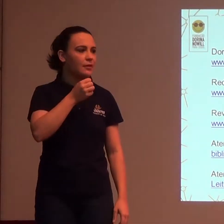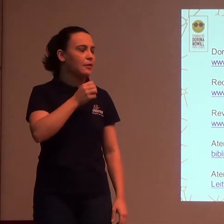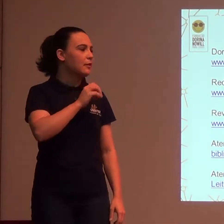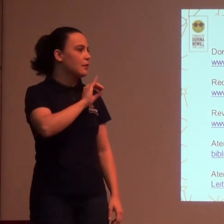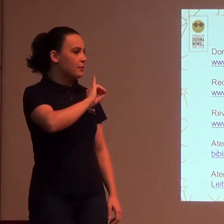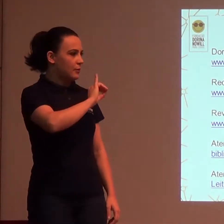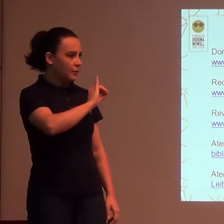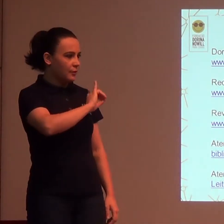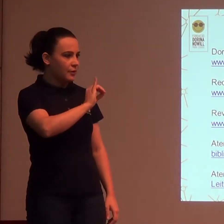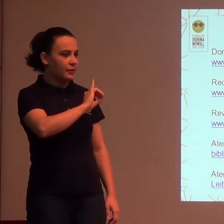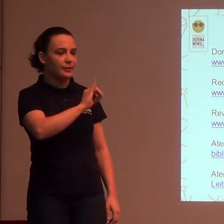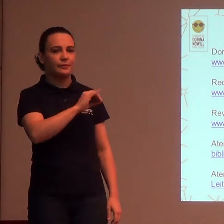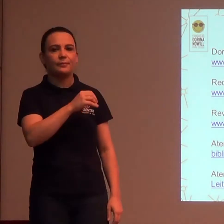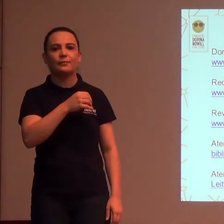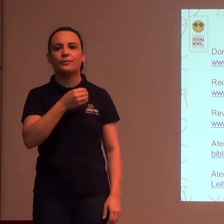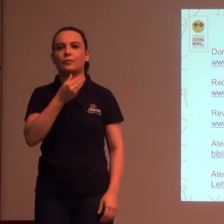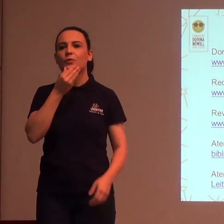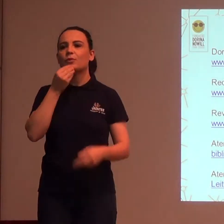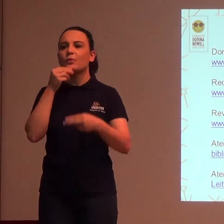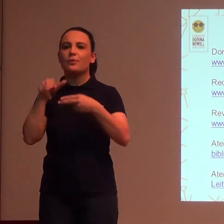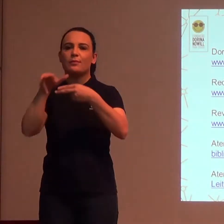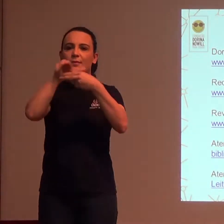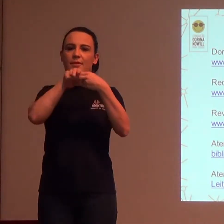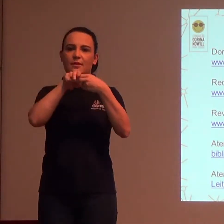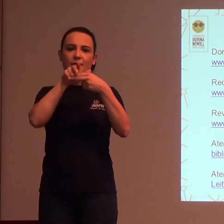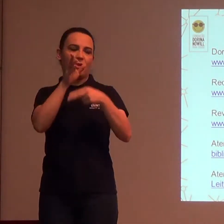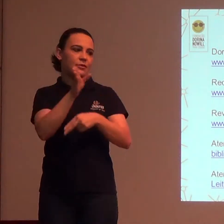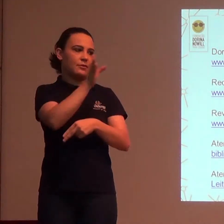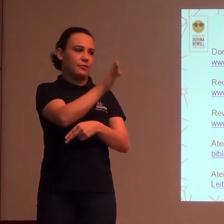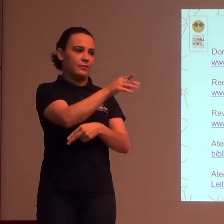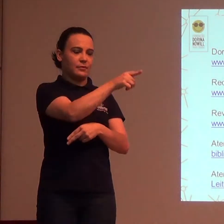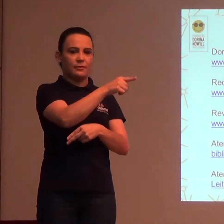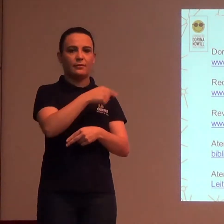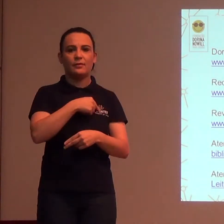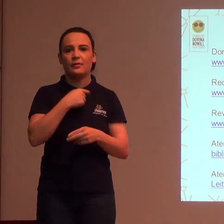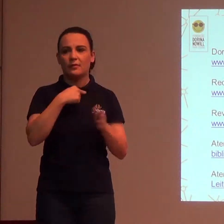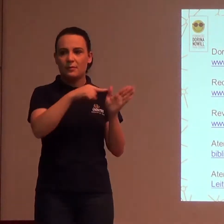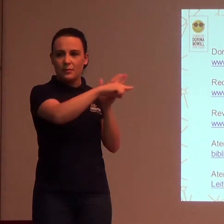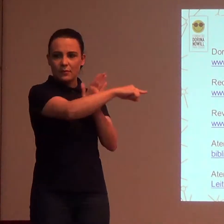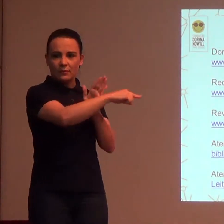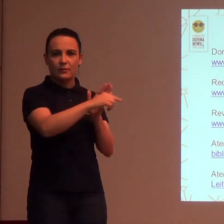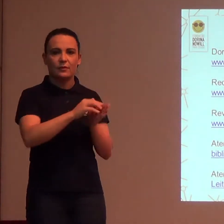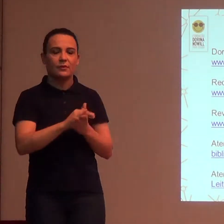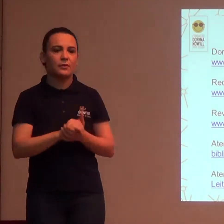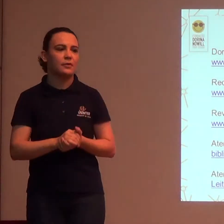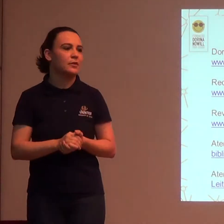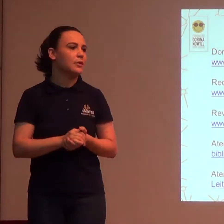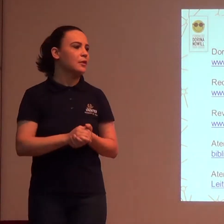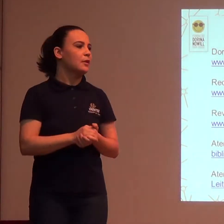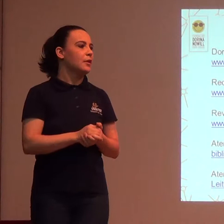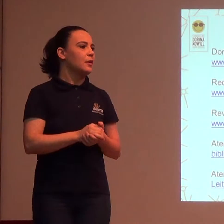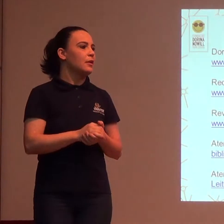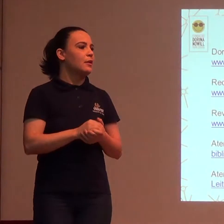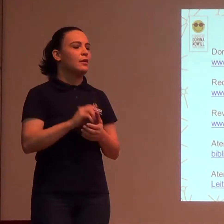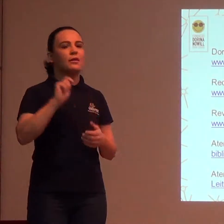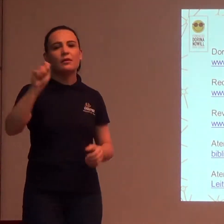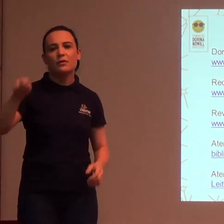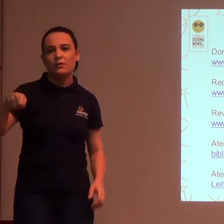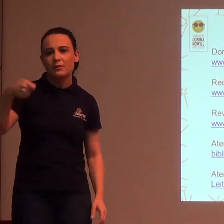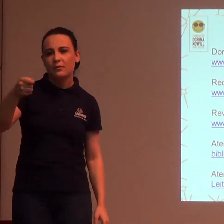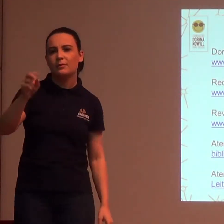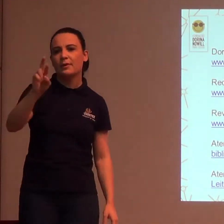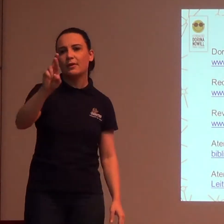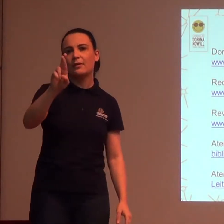Oi, Carla. Eu fiz minha reabilitação lá, né? Faz 15 anos já. E uma coisa bem importante também, completando, é